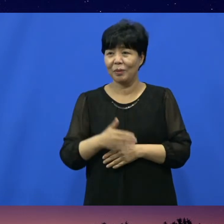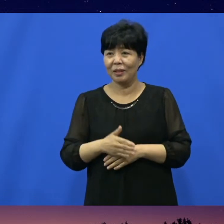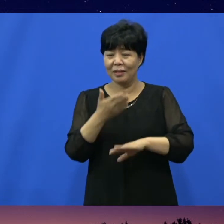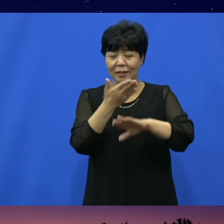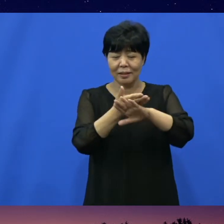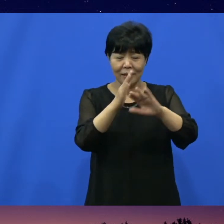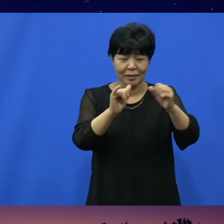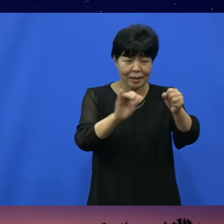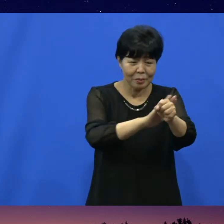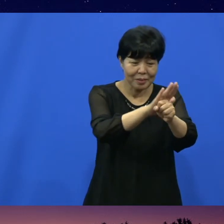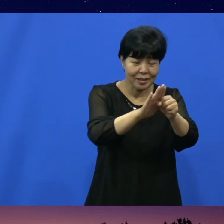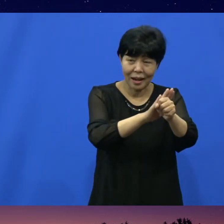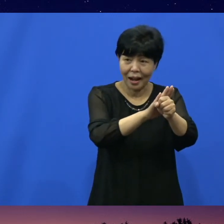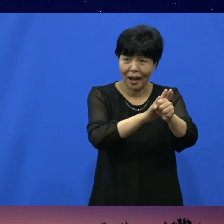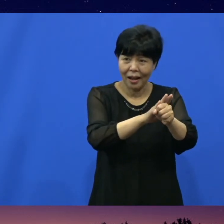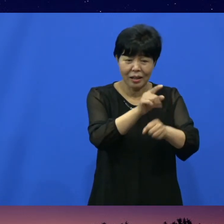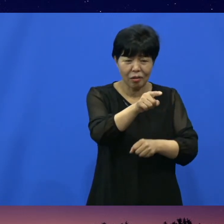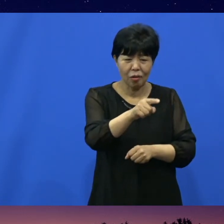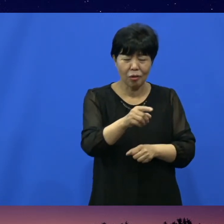기술이 없어요.